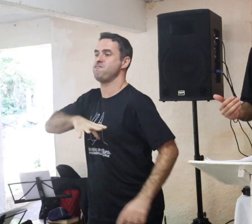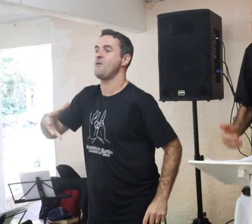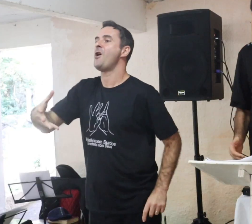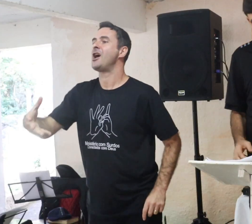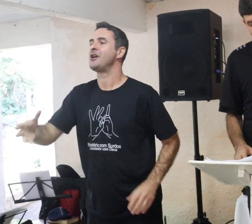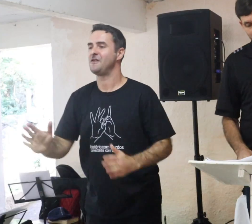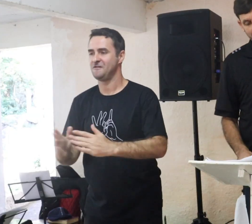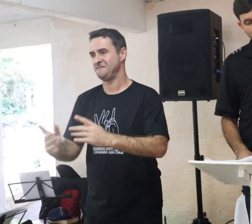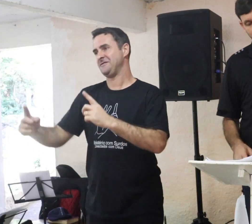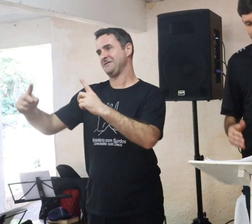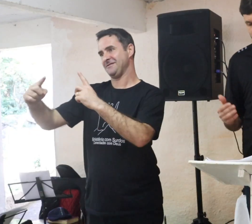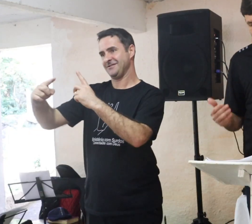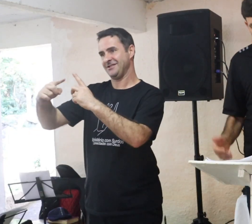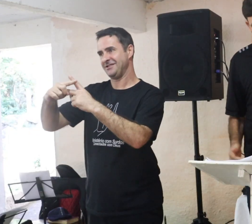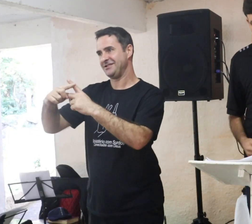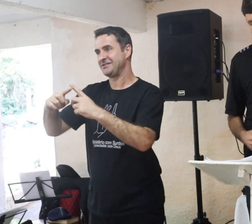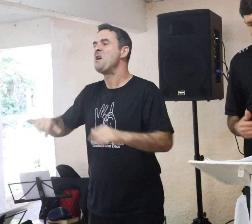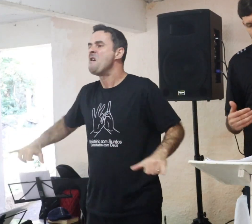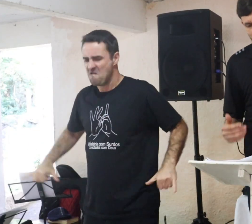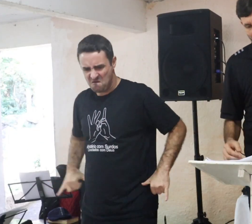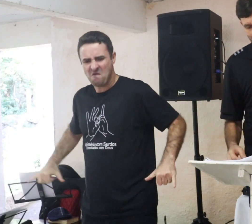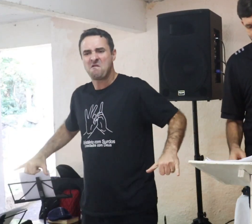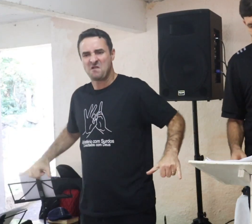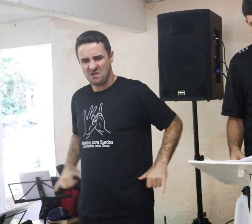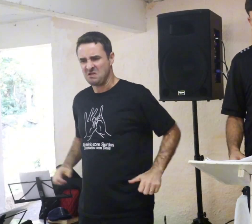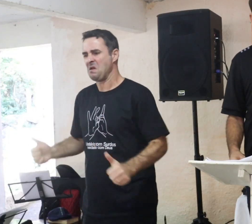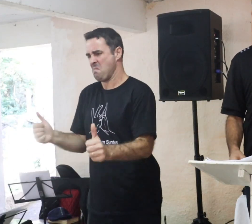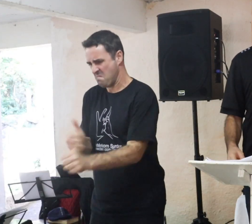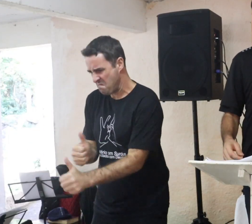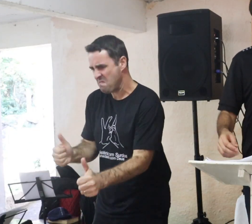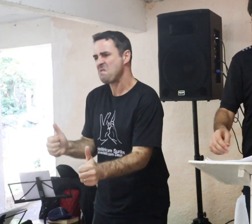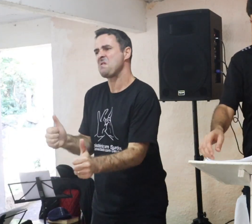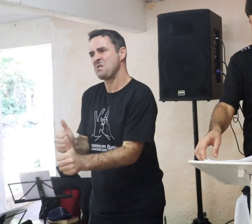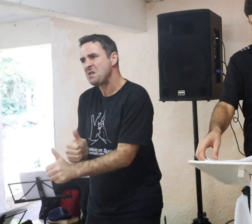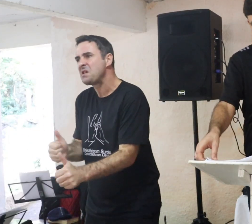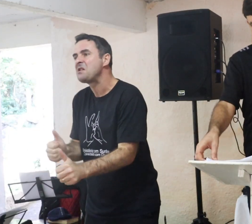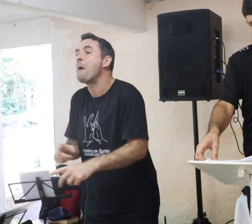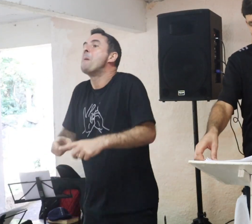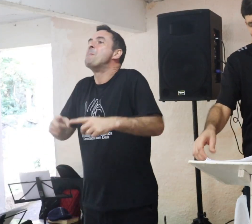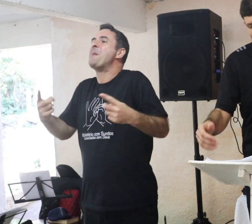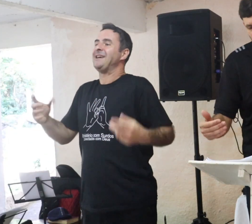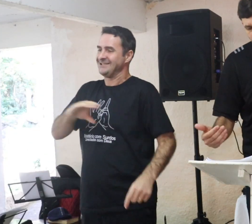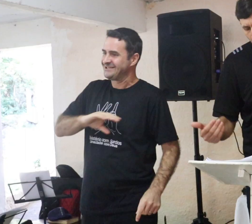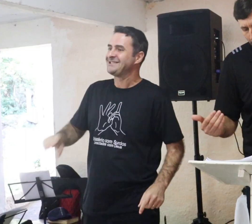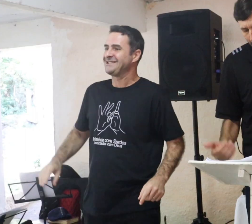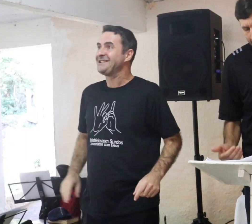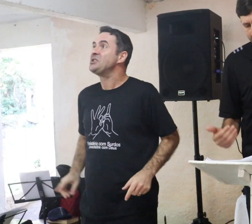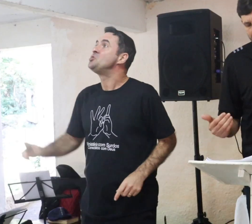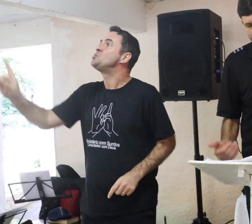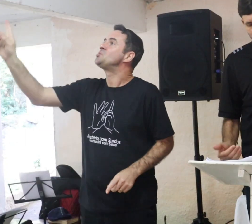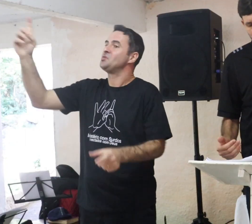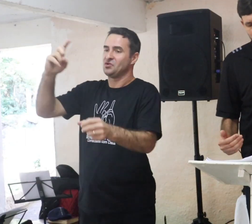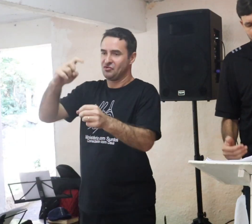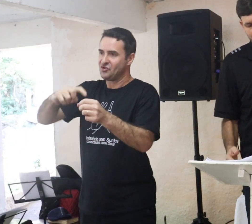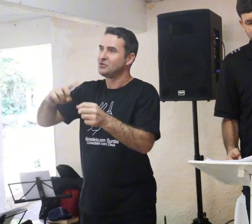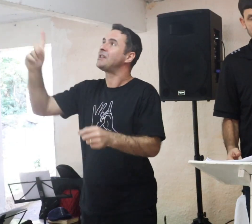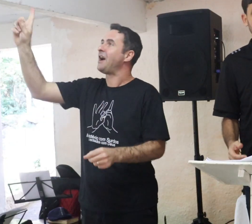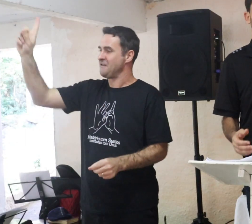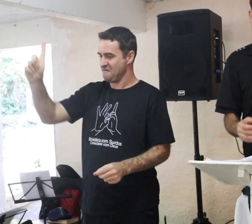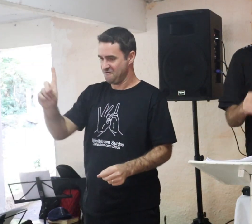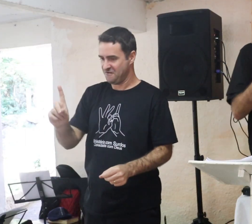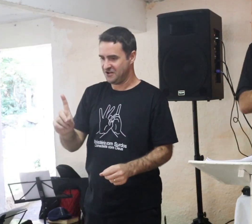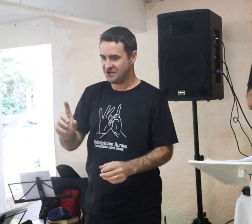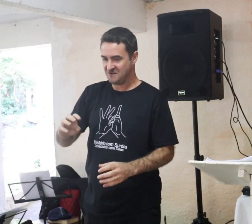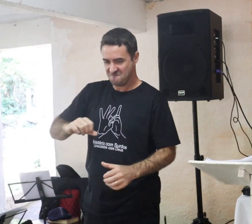ela é sofrida, perseguida, martirizada, mas Cristo vem para transformar a igreja